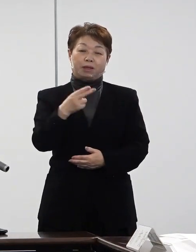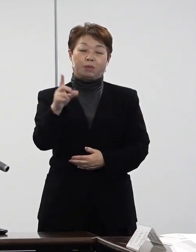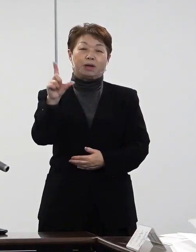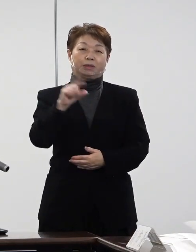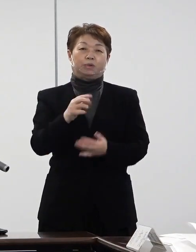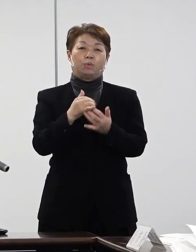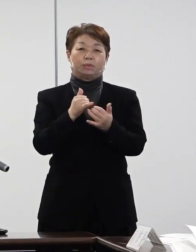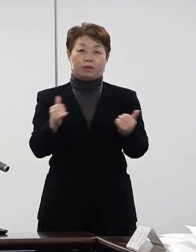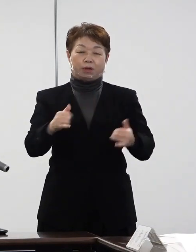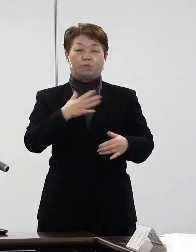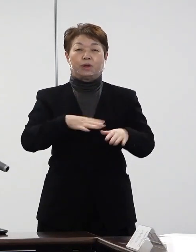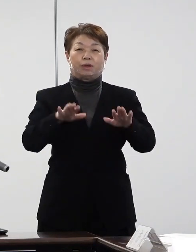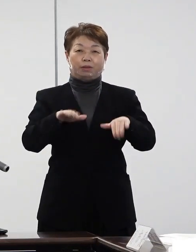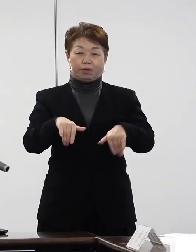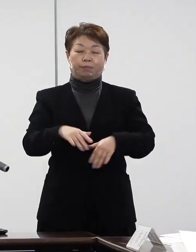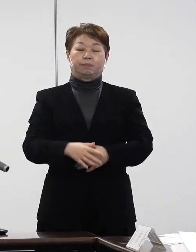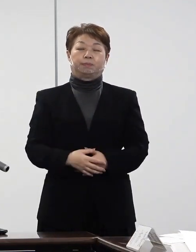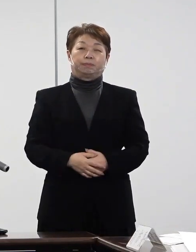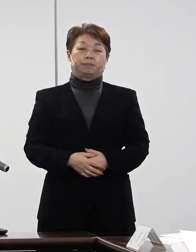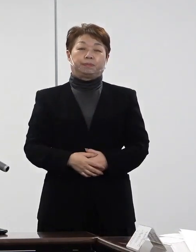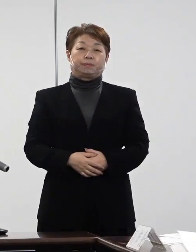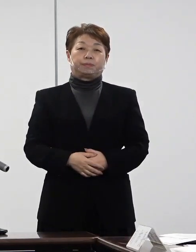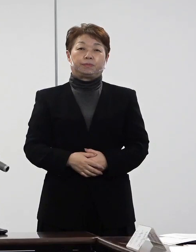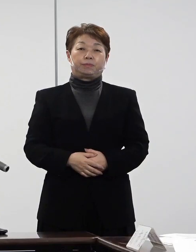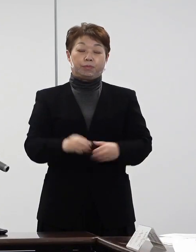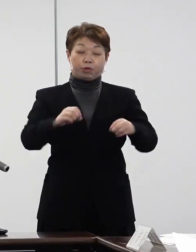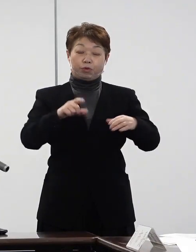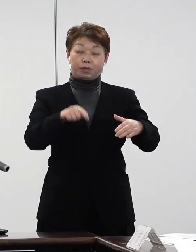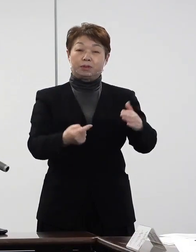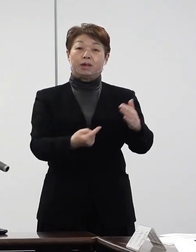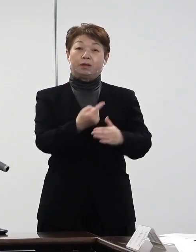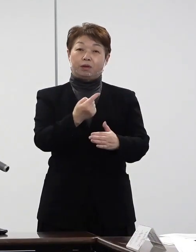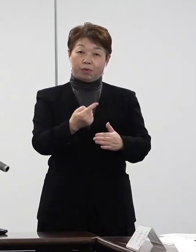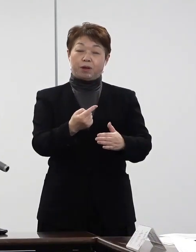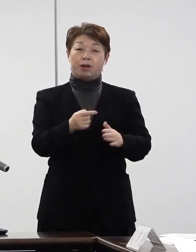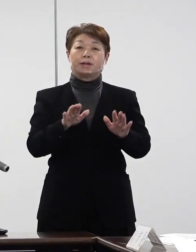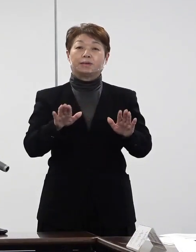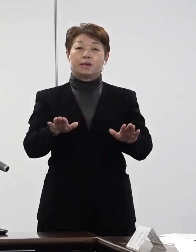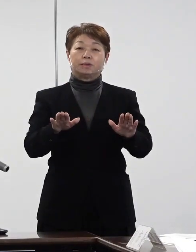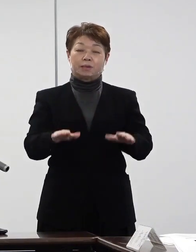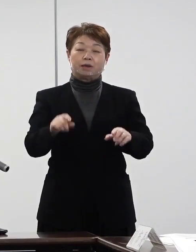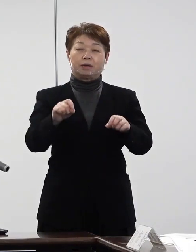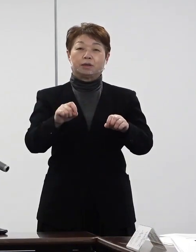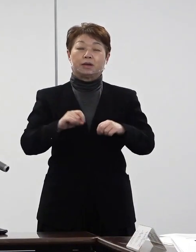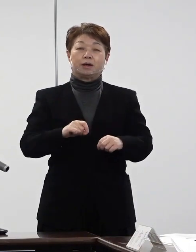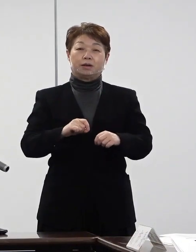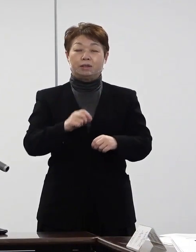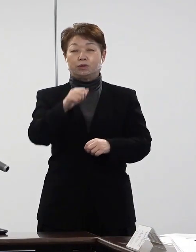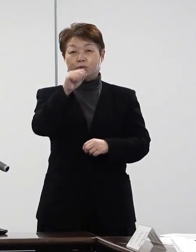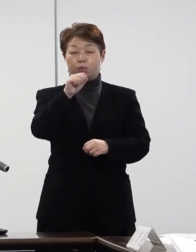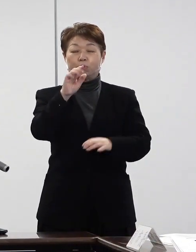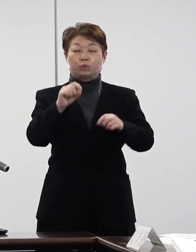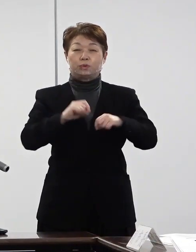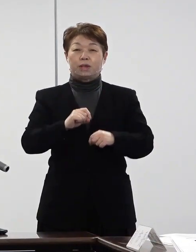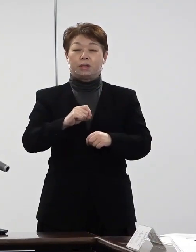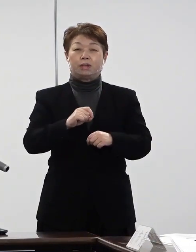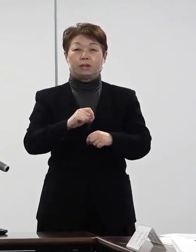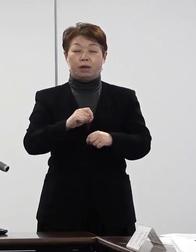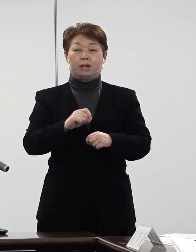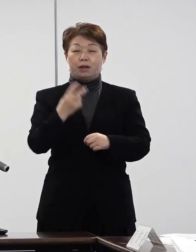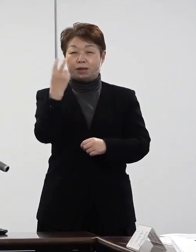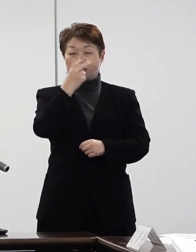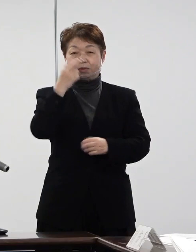であることが確認されました。当該クラスターでは現在のところ関連した方の陽性は確認されておりません